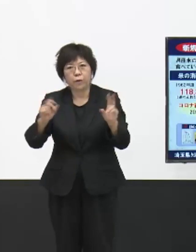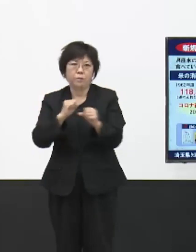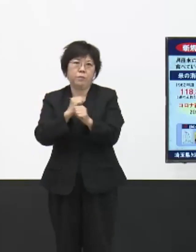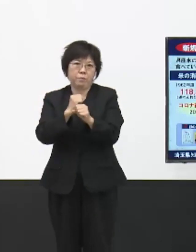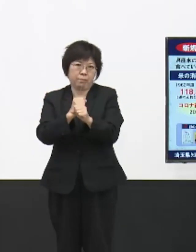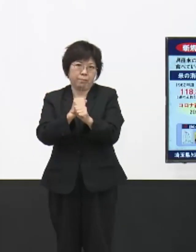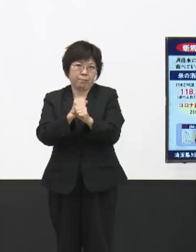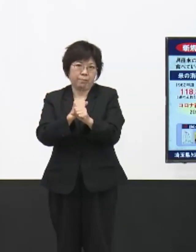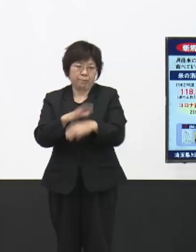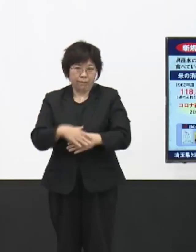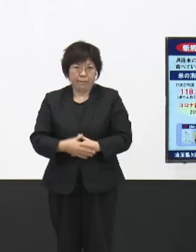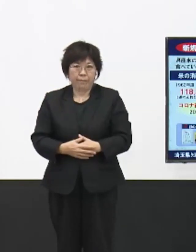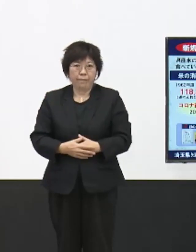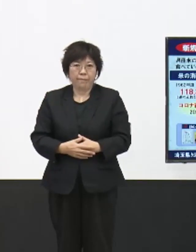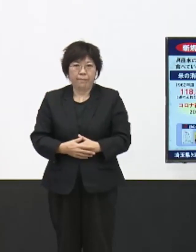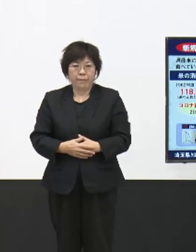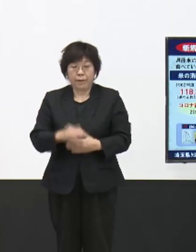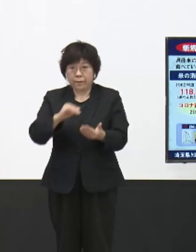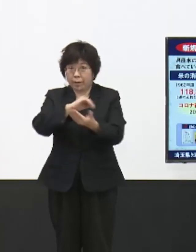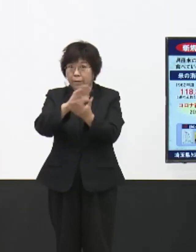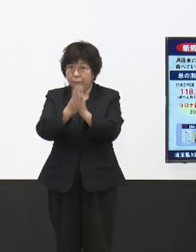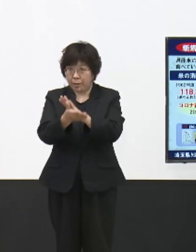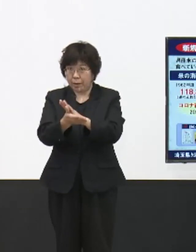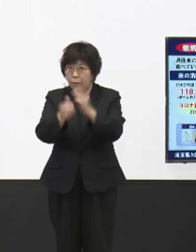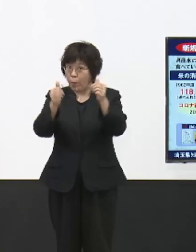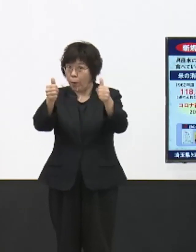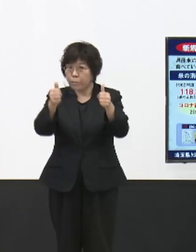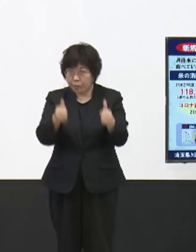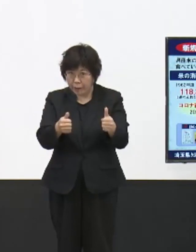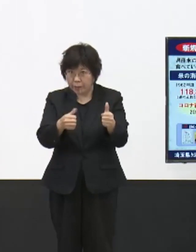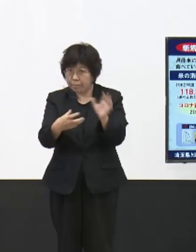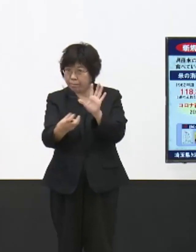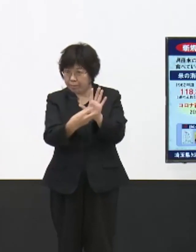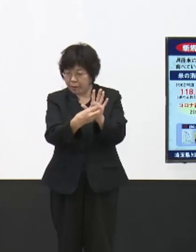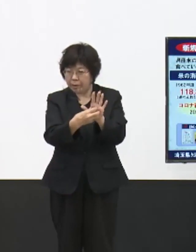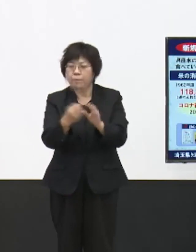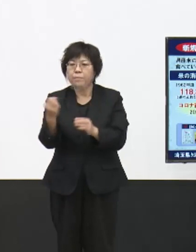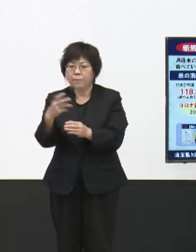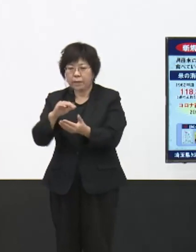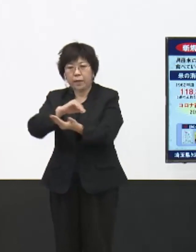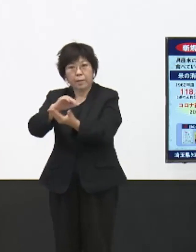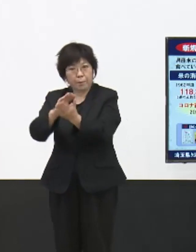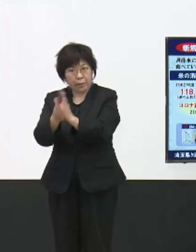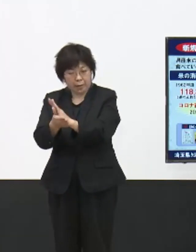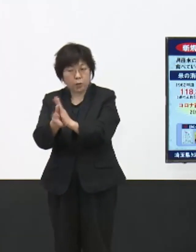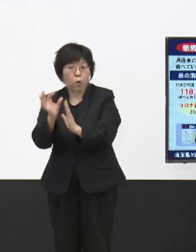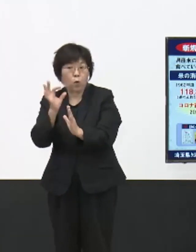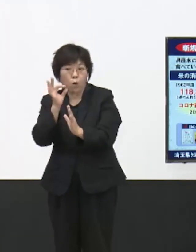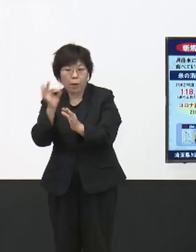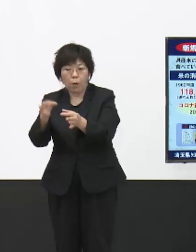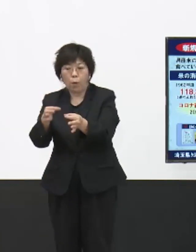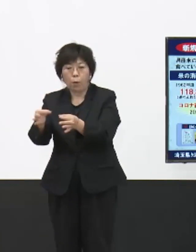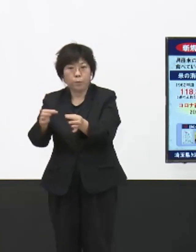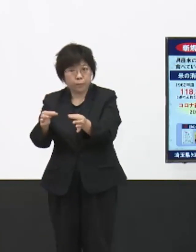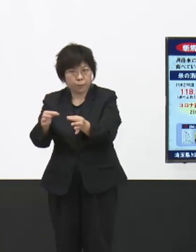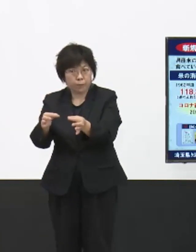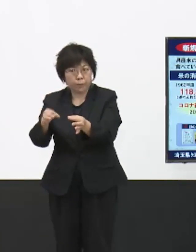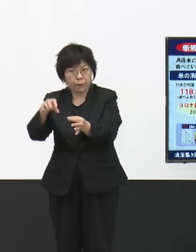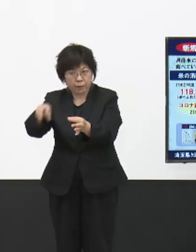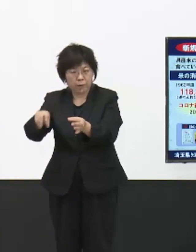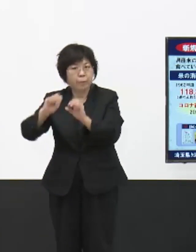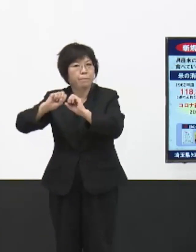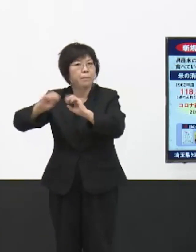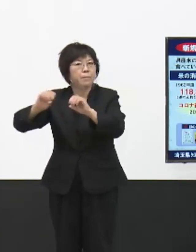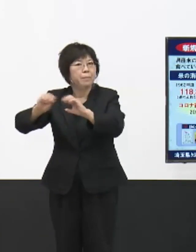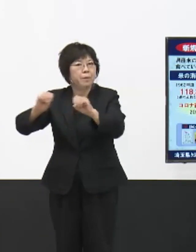し、県のホームページ、あるいは県産の米取扱店など